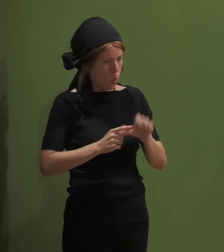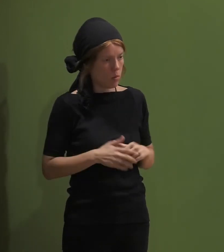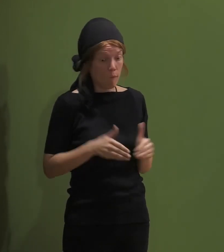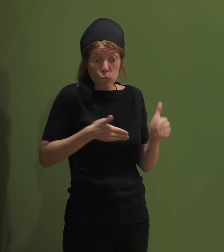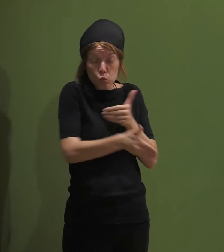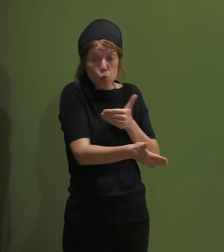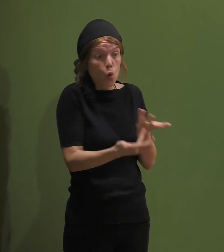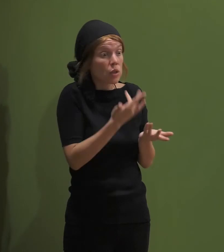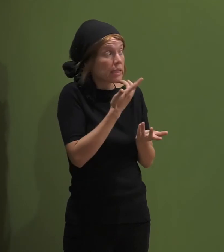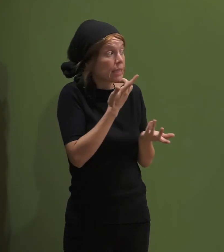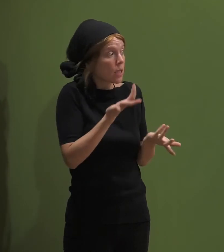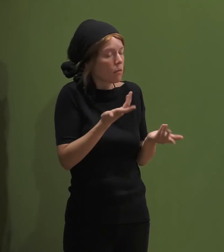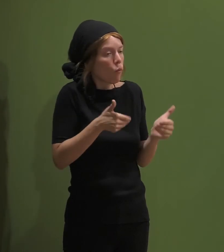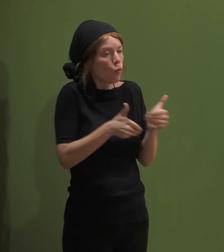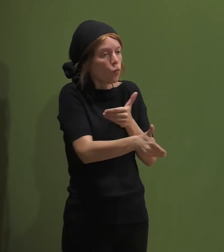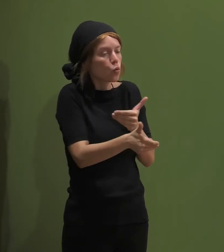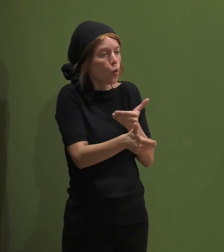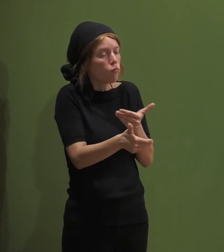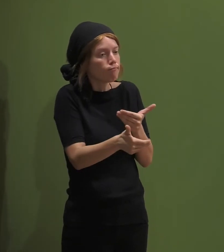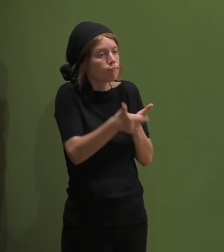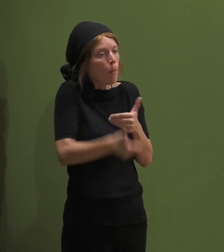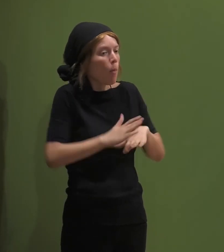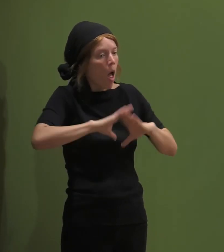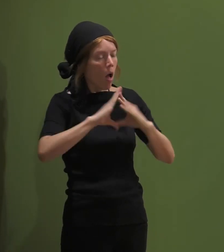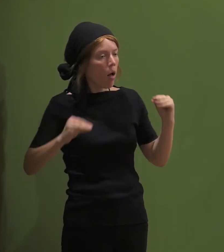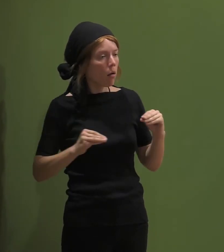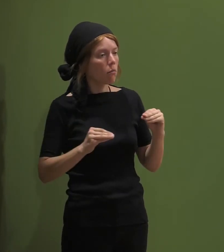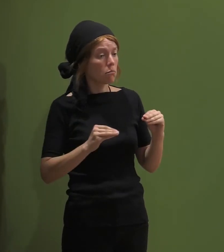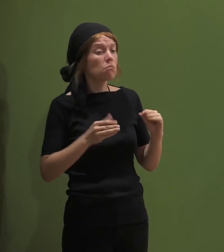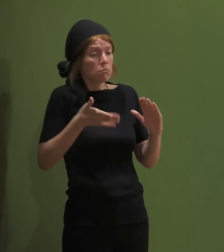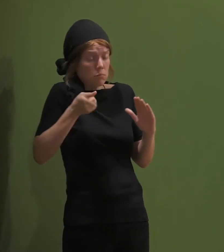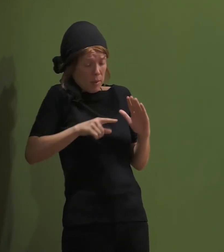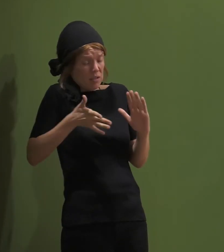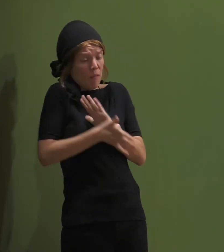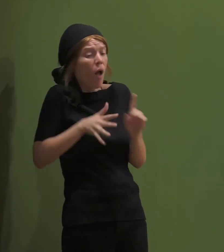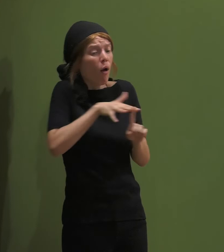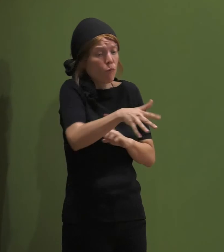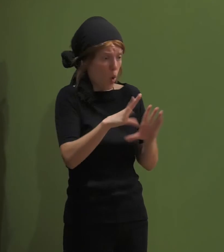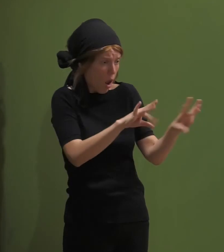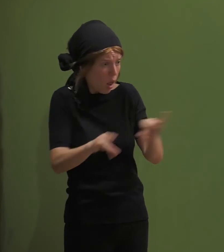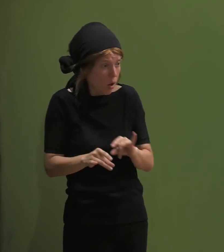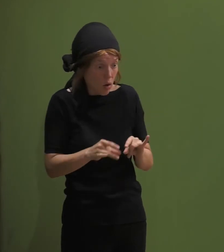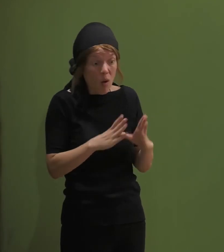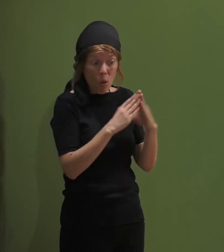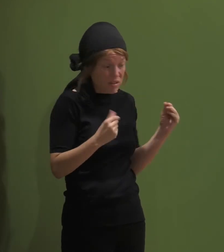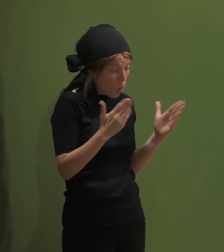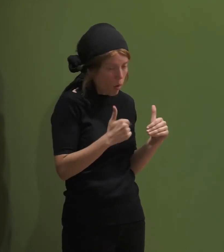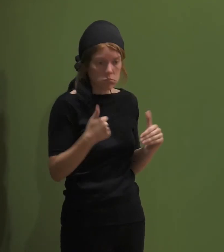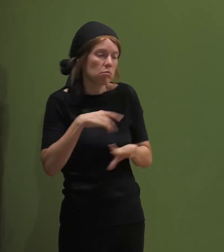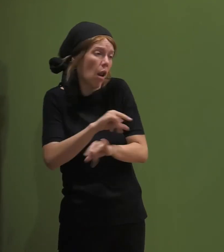el futuro, si es un futuro brillante para la universidad, lo será para la región, y si no, no lo será.